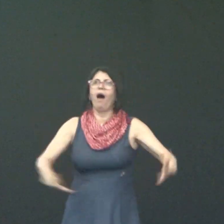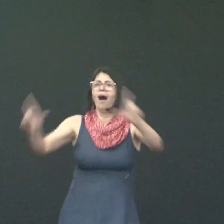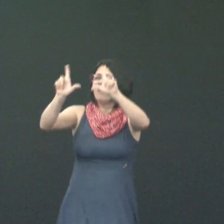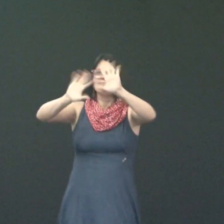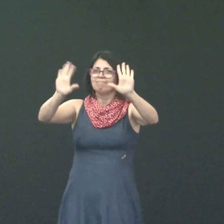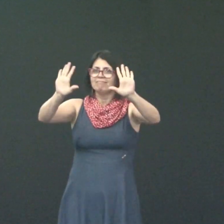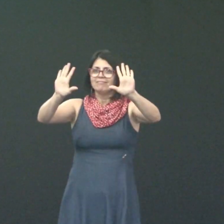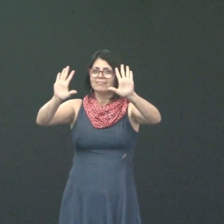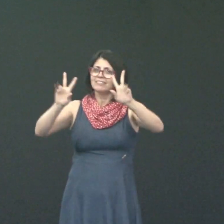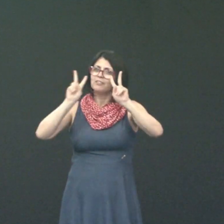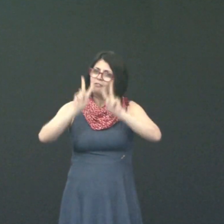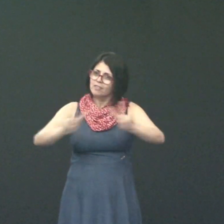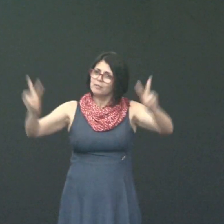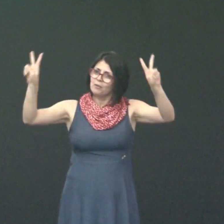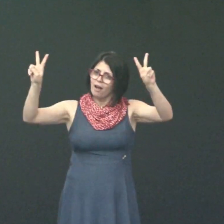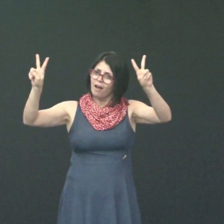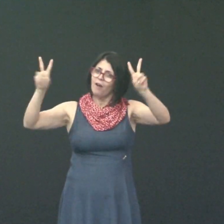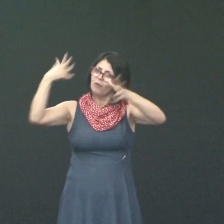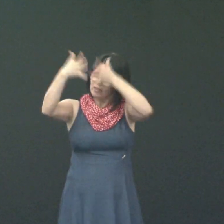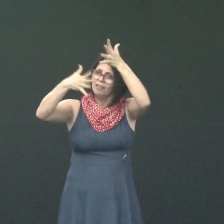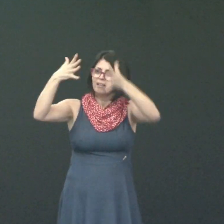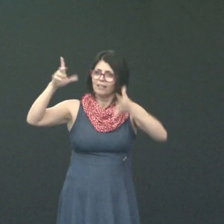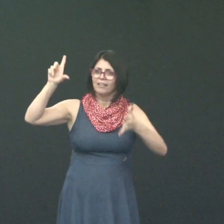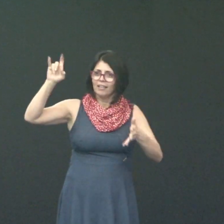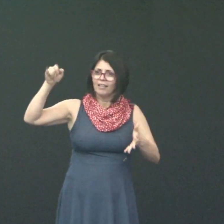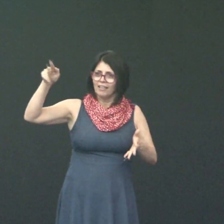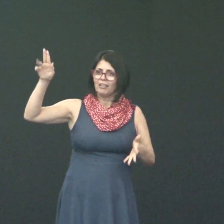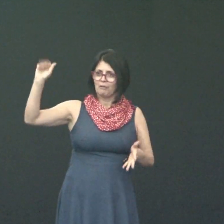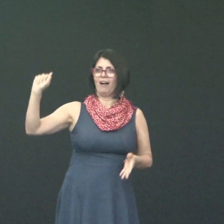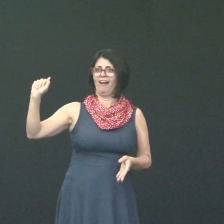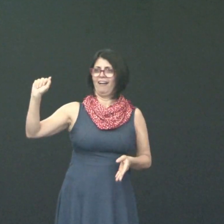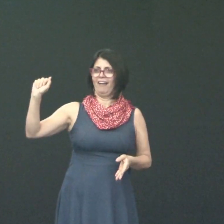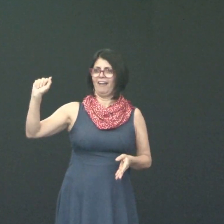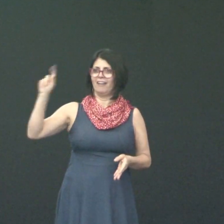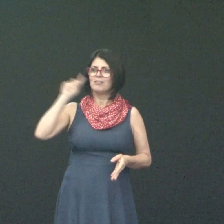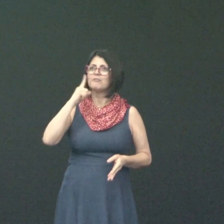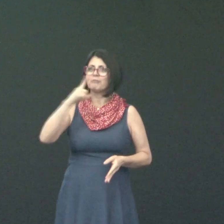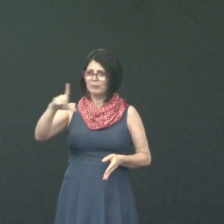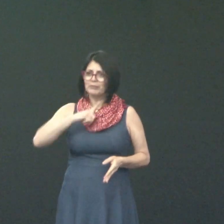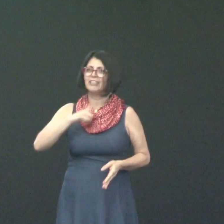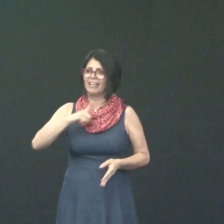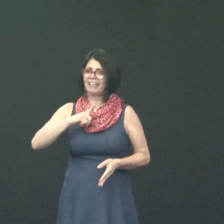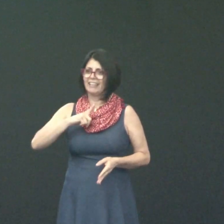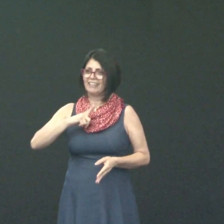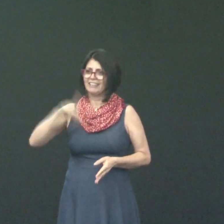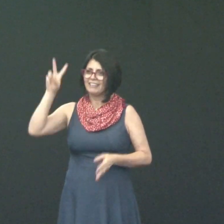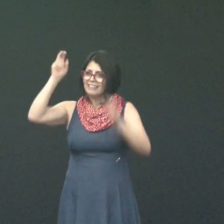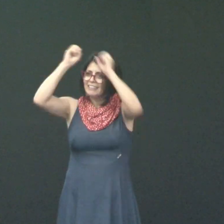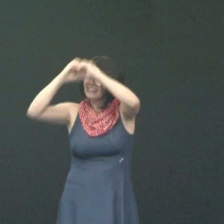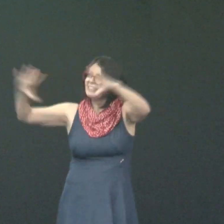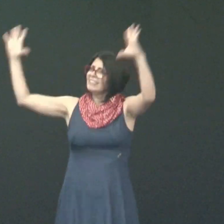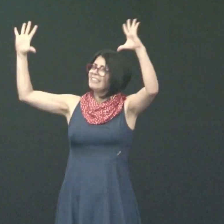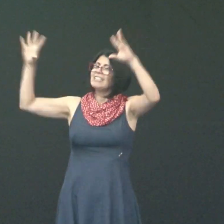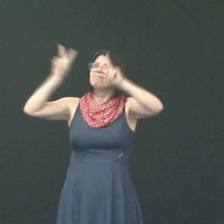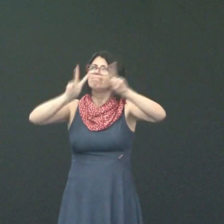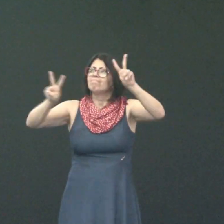de sinais, ela é visual. É uma língua